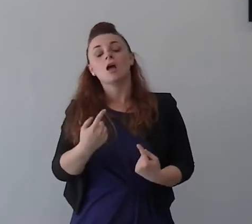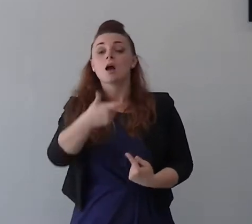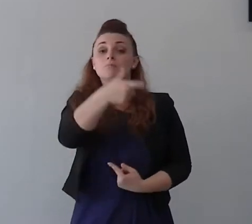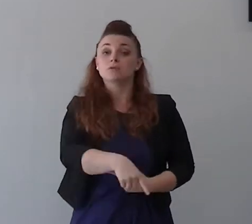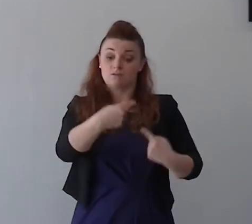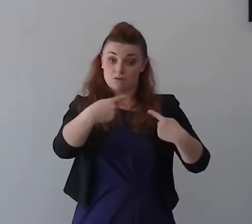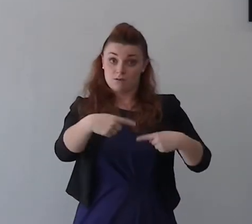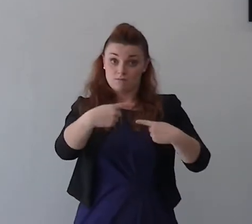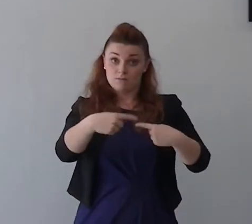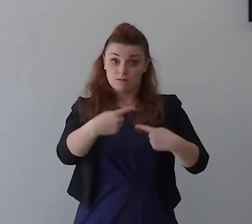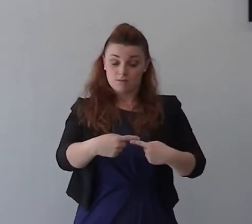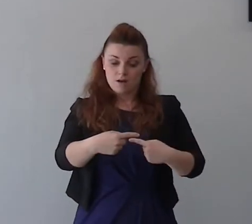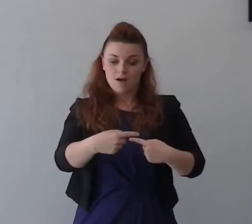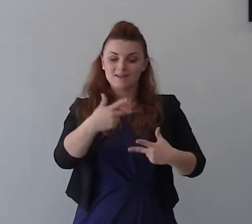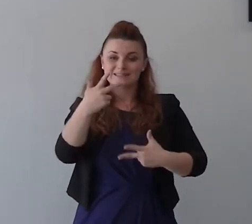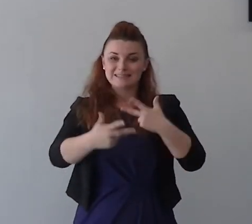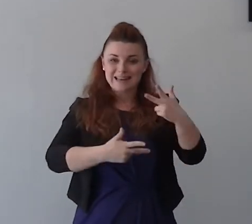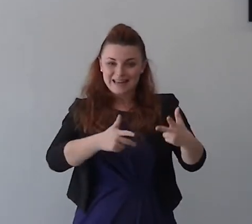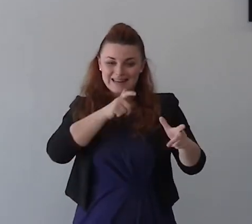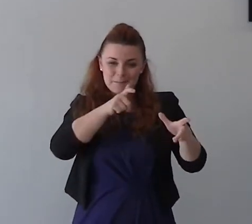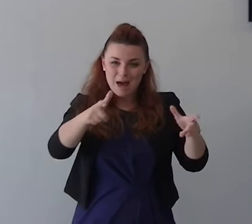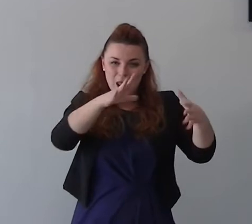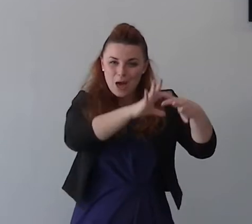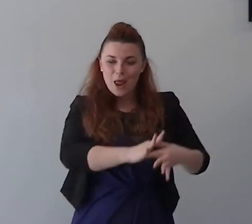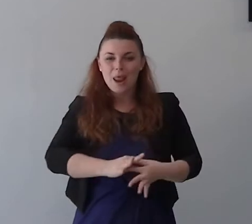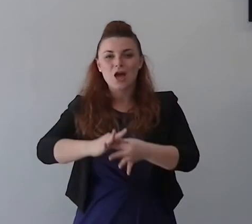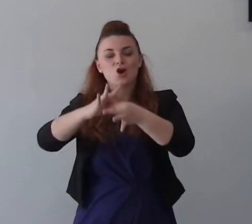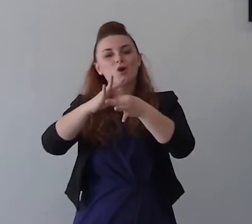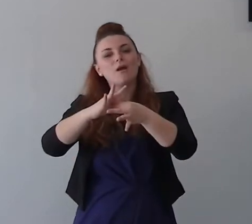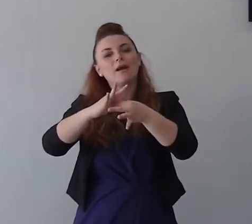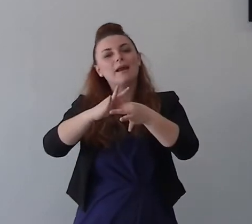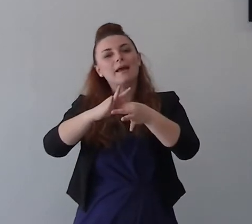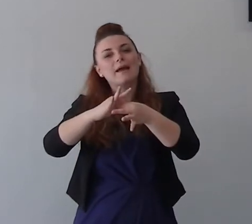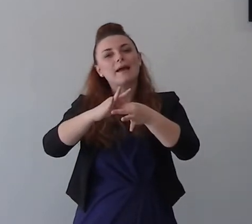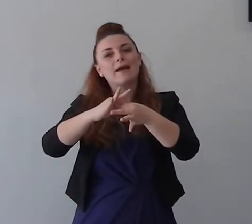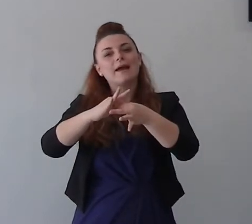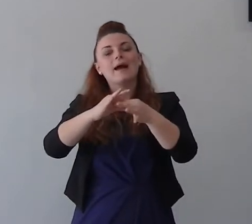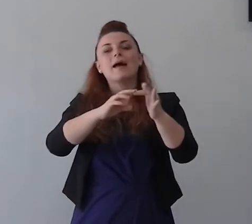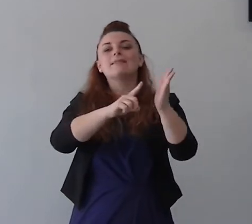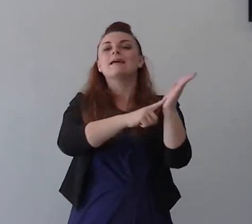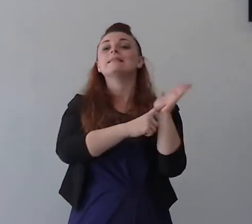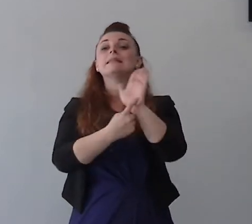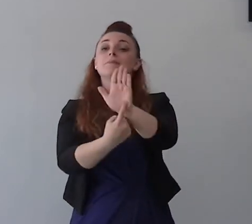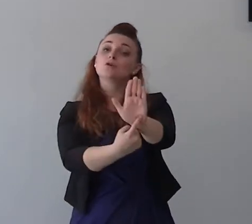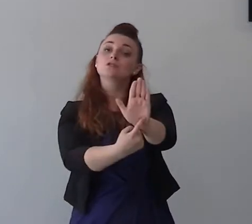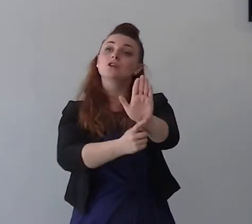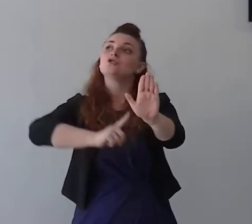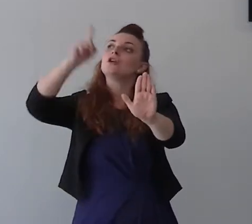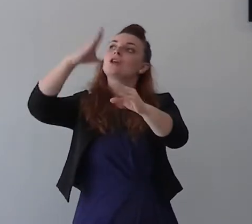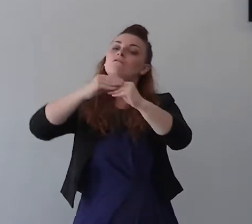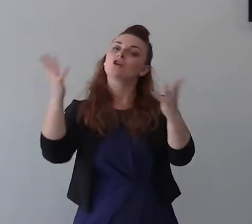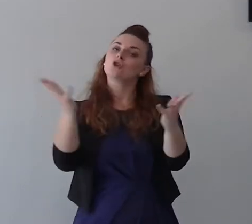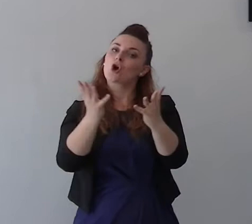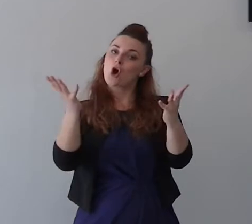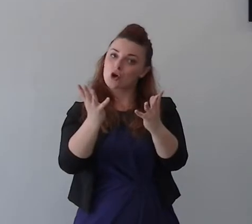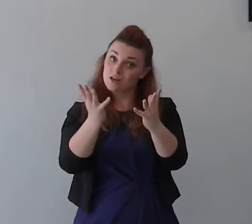segni delle sue parole sono potenti illustrazioni di ciò che ha fatto Dio per me e per te